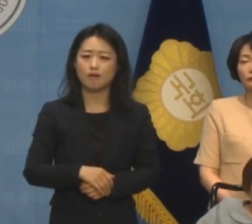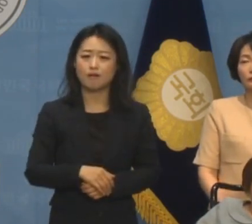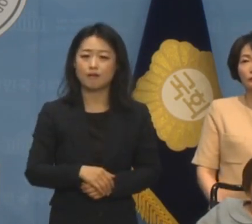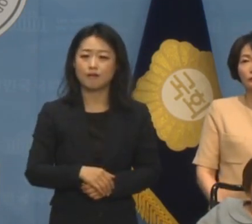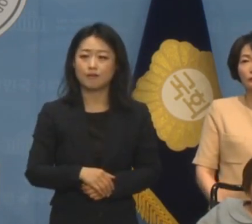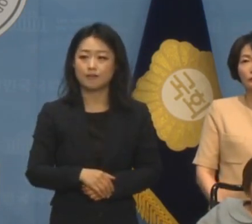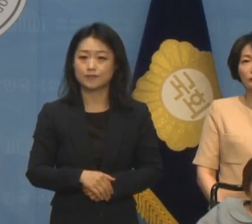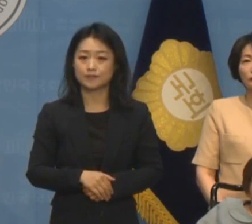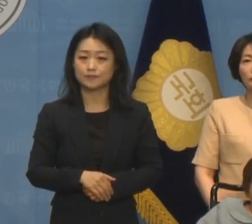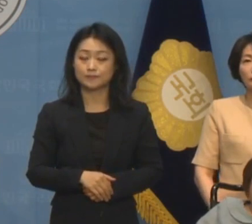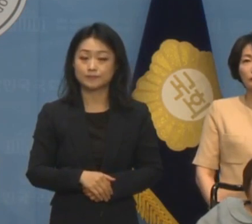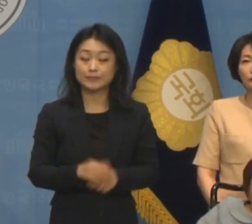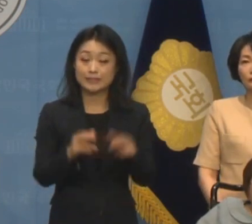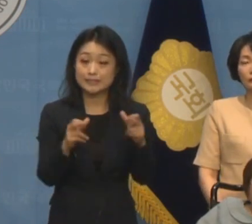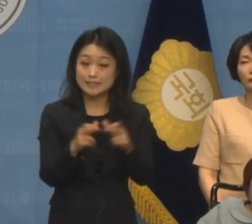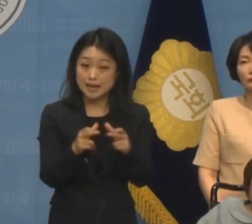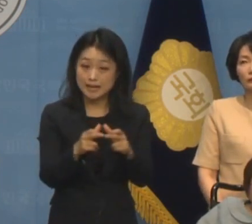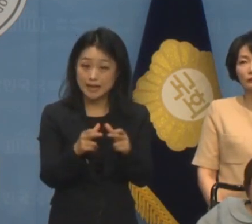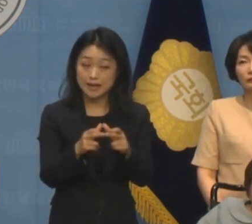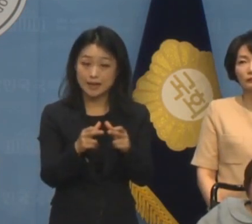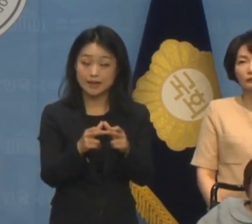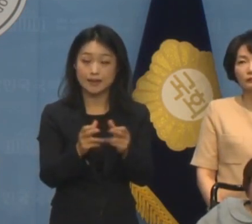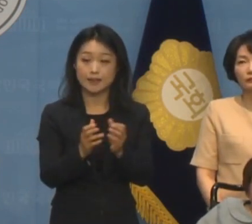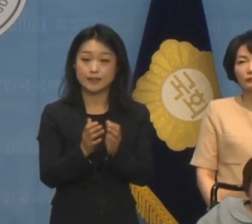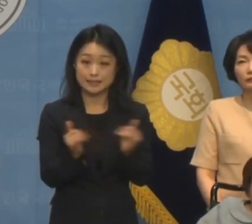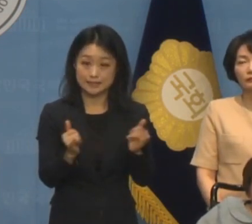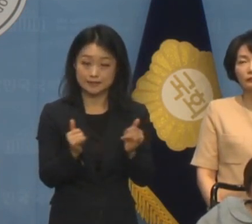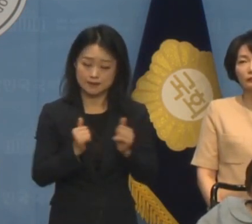민망스럽습니다. 장애계가 열심히